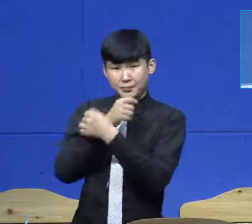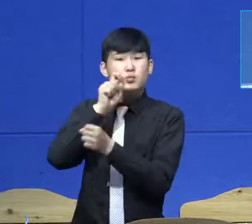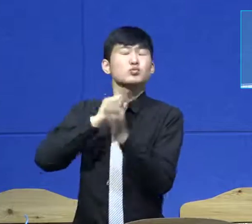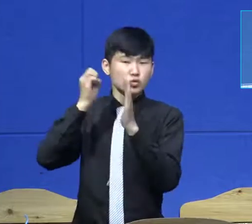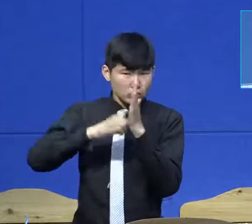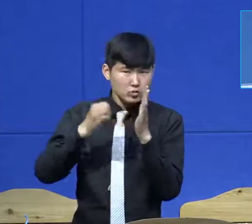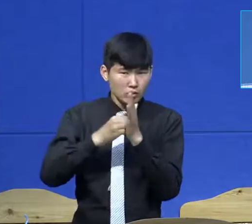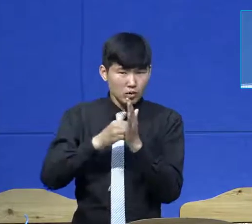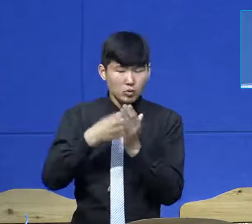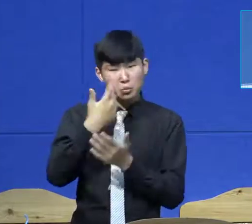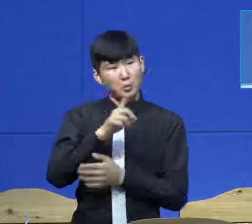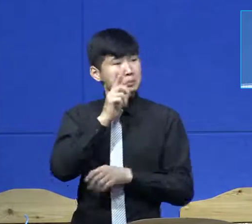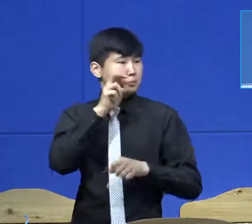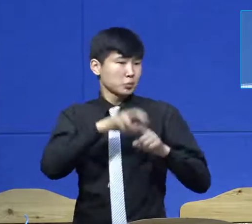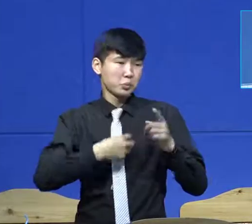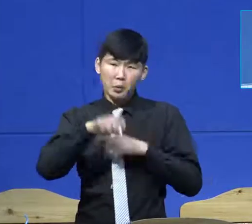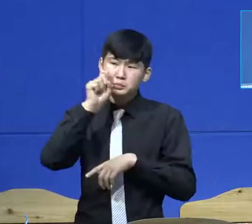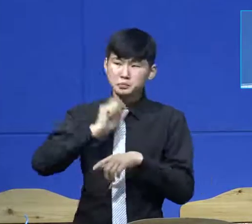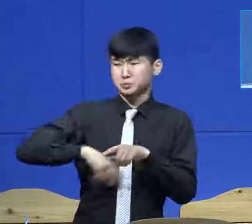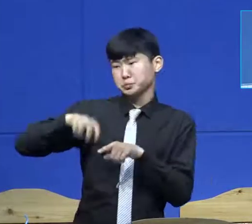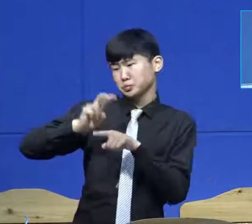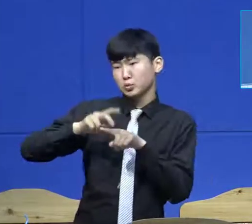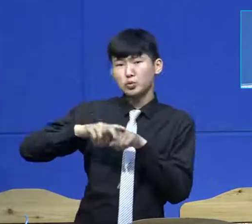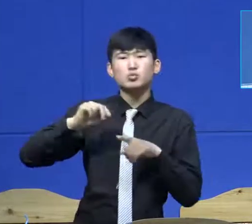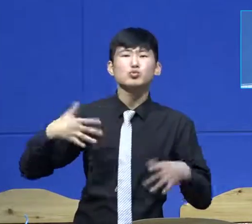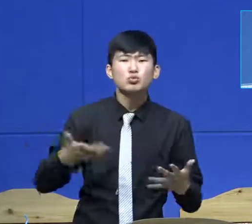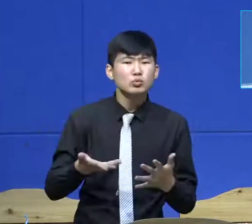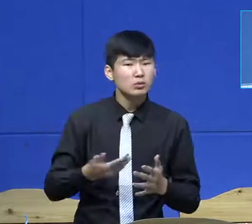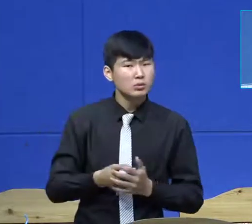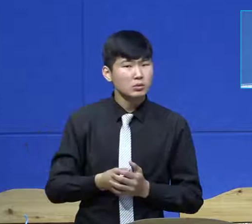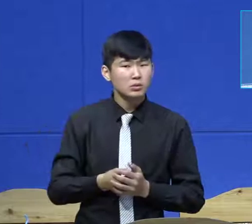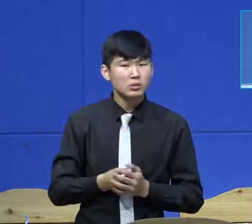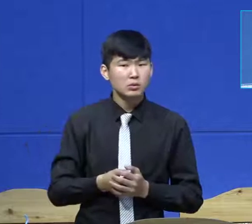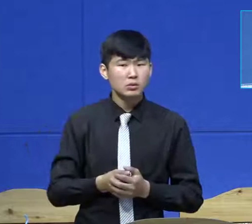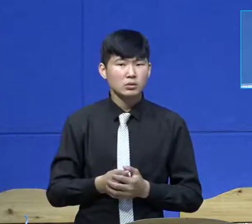ёстой. Зүгээр суучхаад хүсээ сууж байвал энэ юу гэсэн үг вэ? Энэ юу юм?